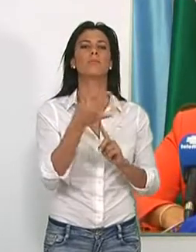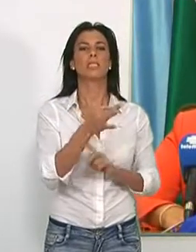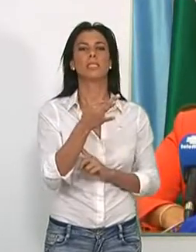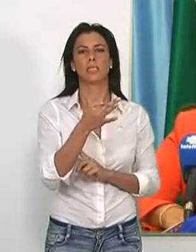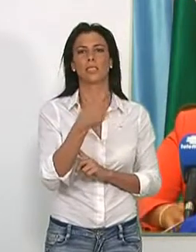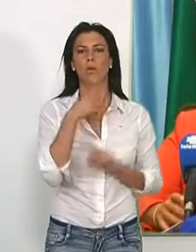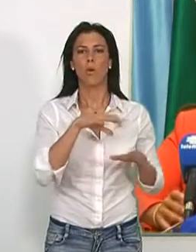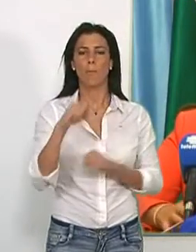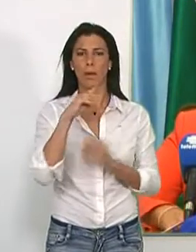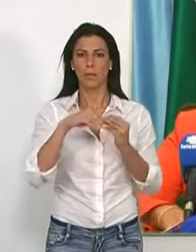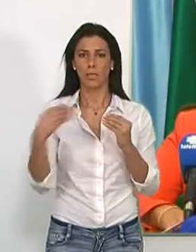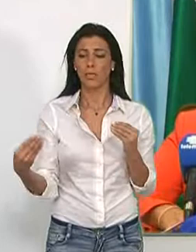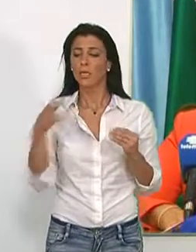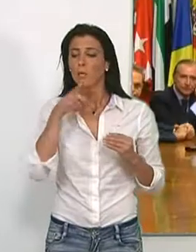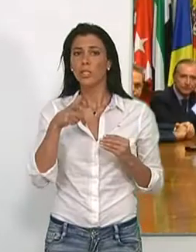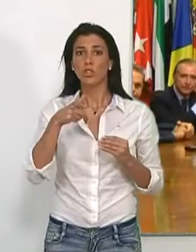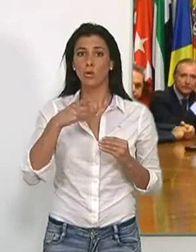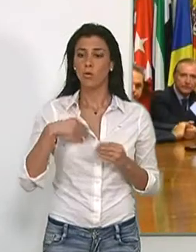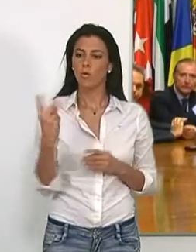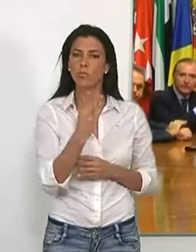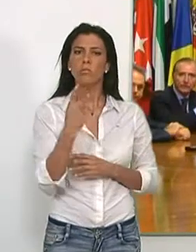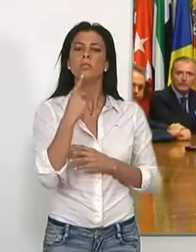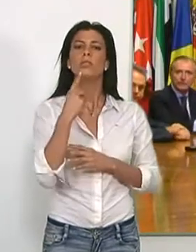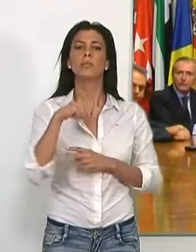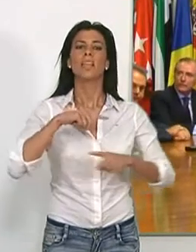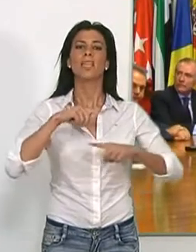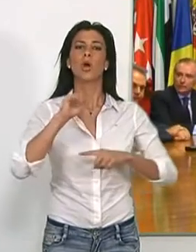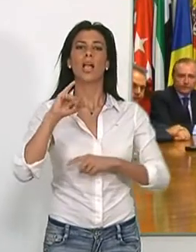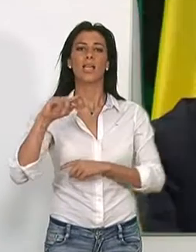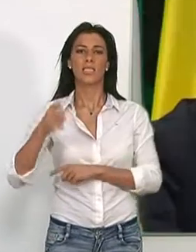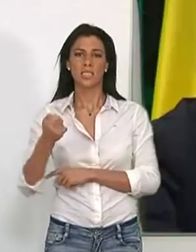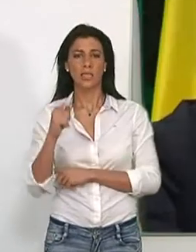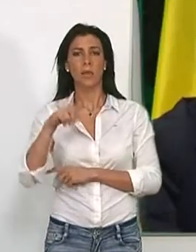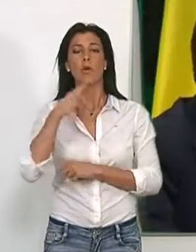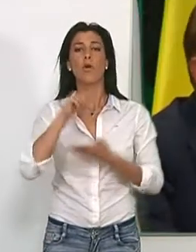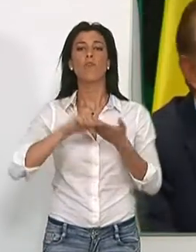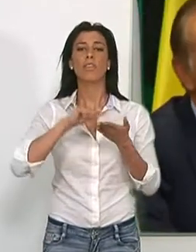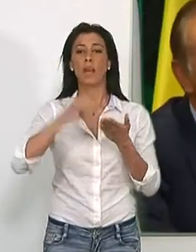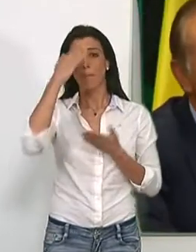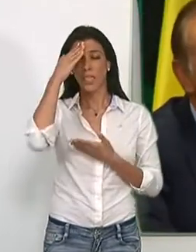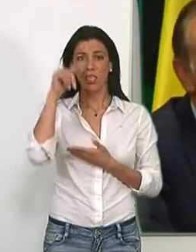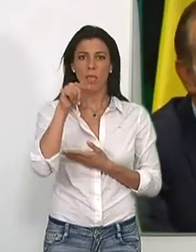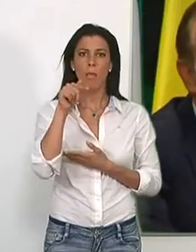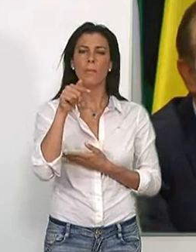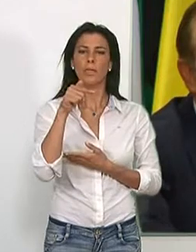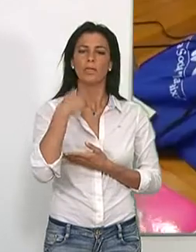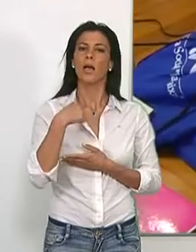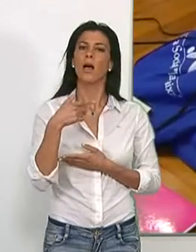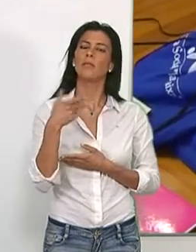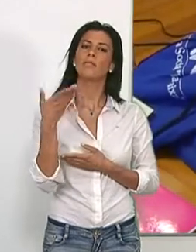el director del área de negocios de la caixa y el director de la oficina principal de la entidad han dado a